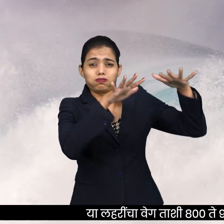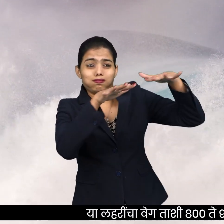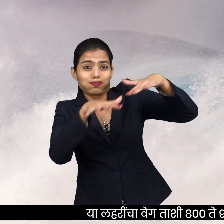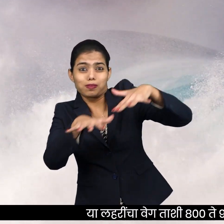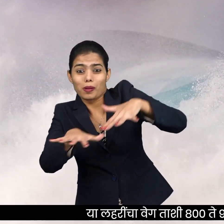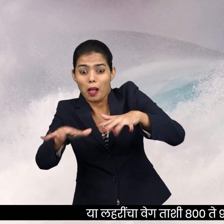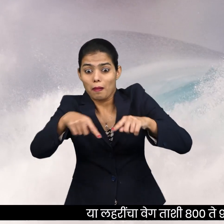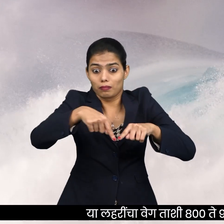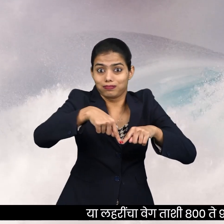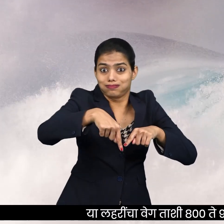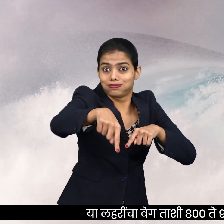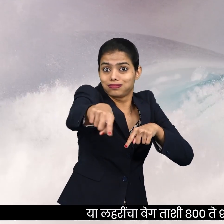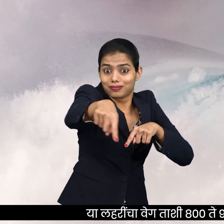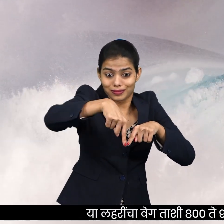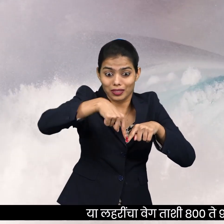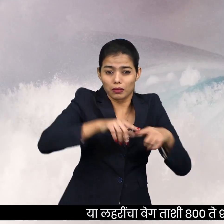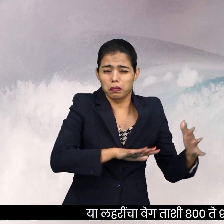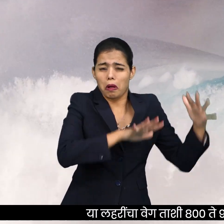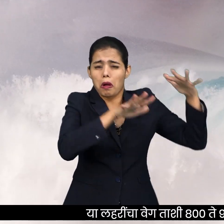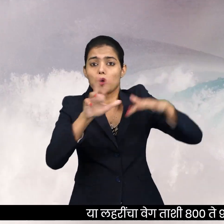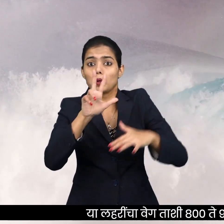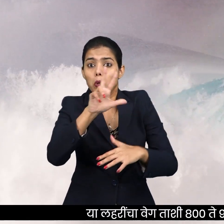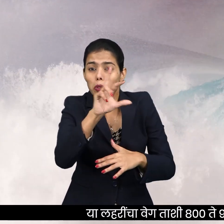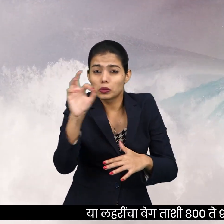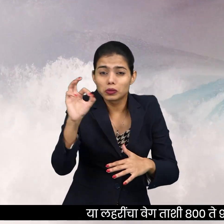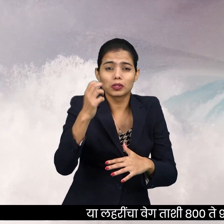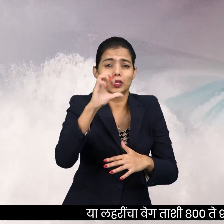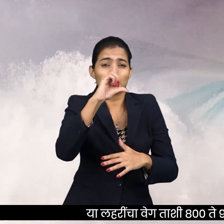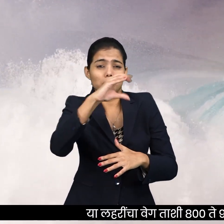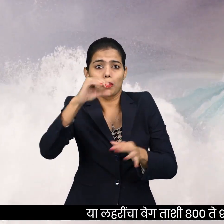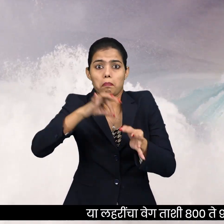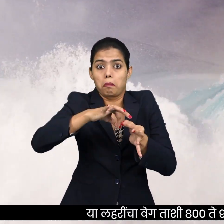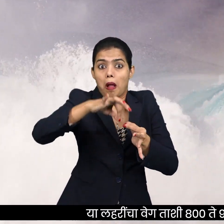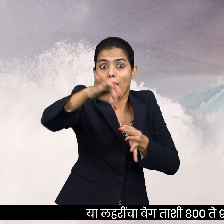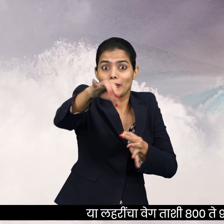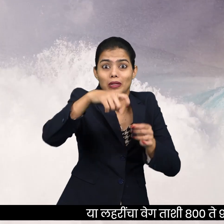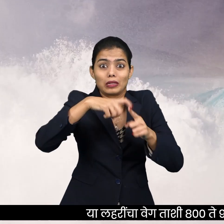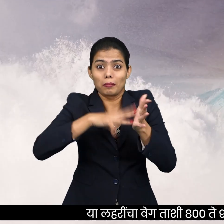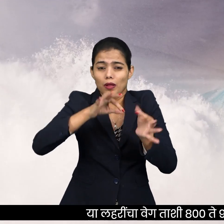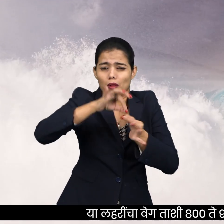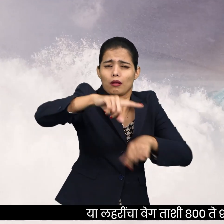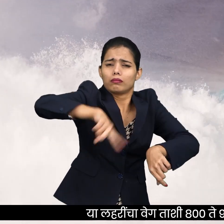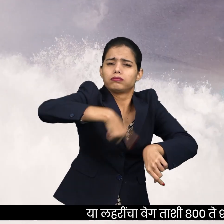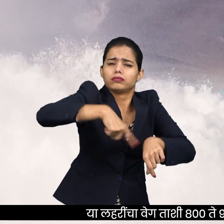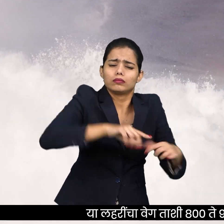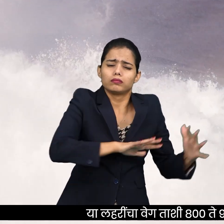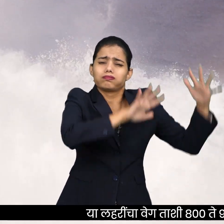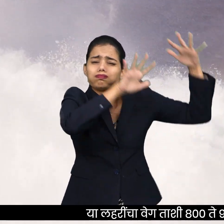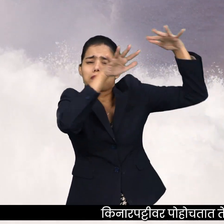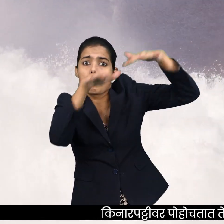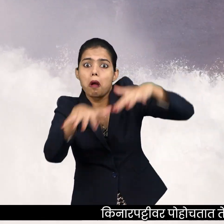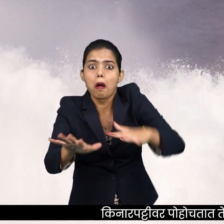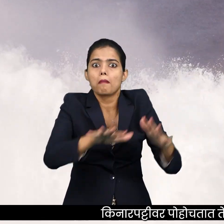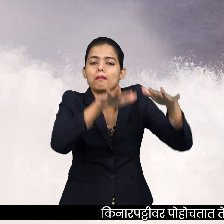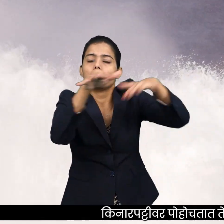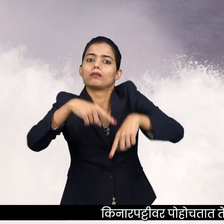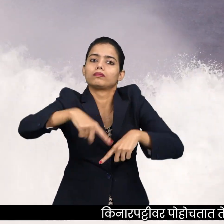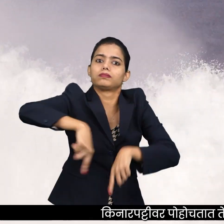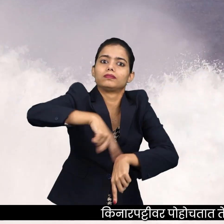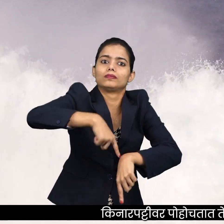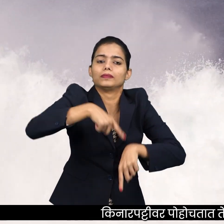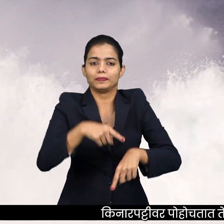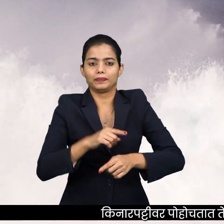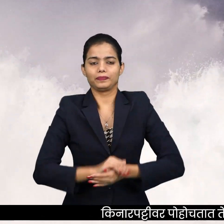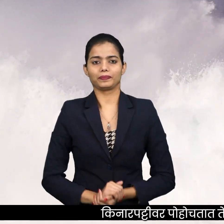या लहरीचा वेग ताशी 800 ते 900 किलोमीटर आहे. जेव्हा ते